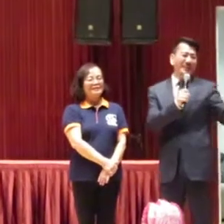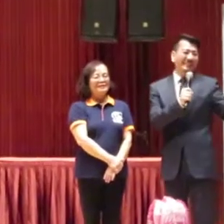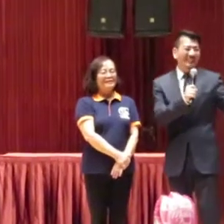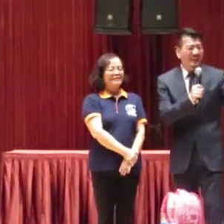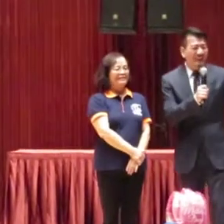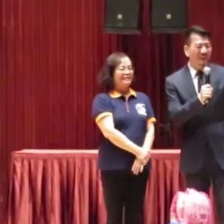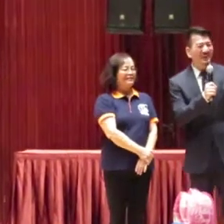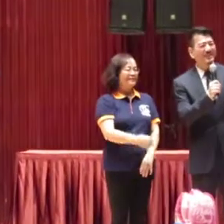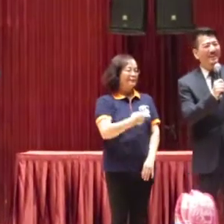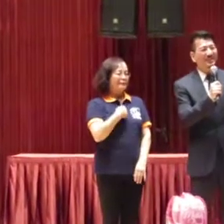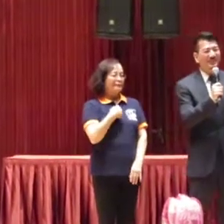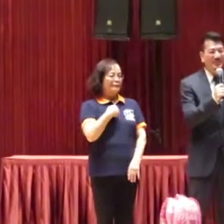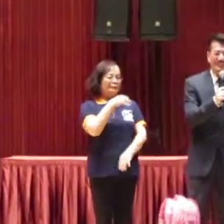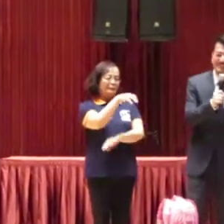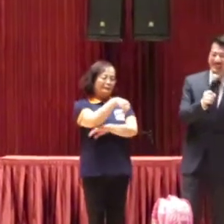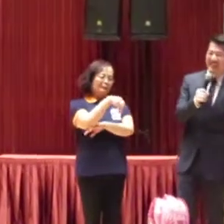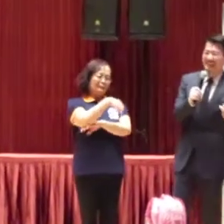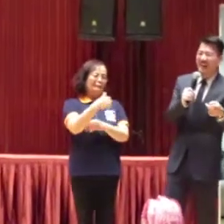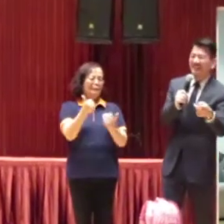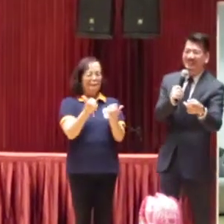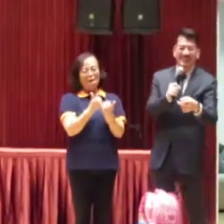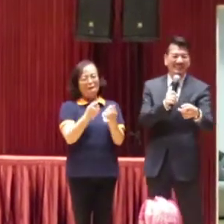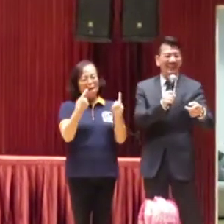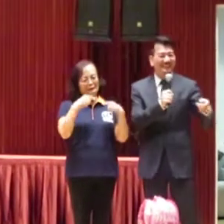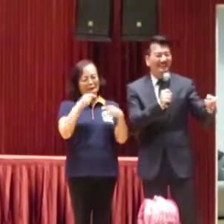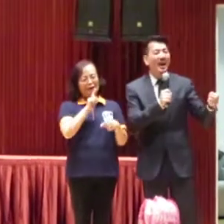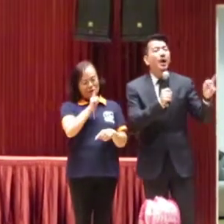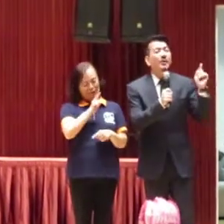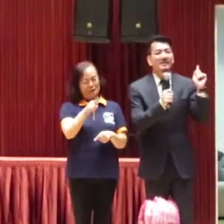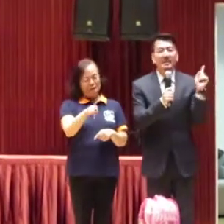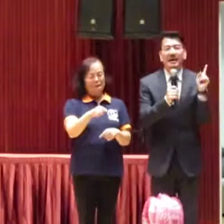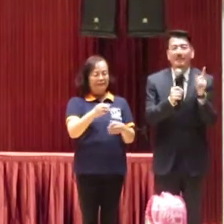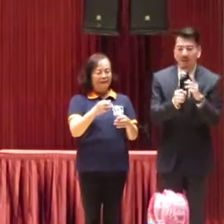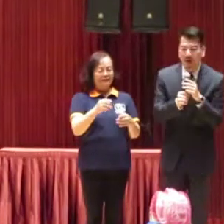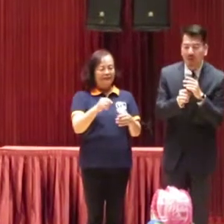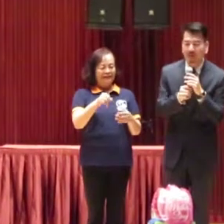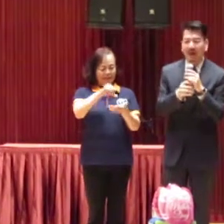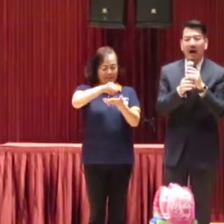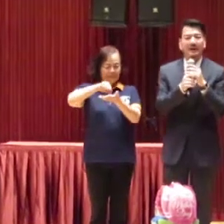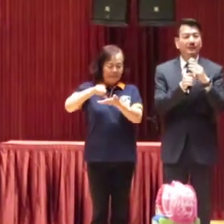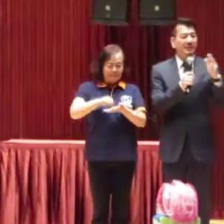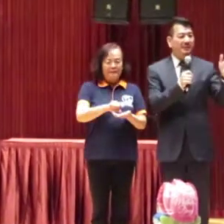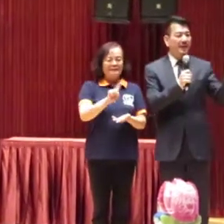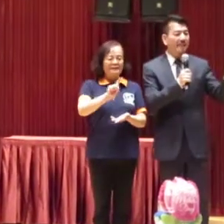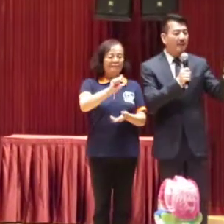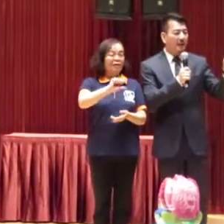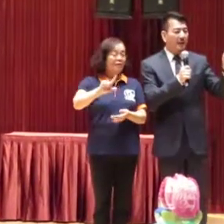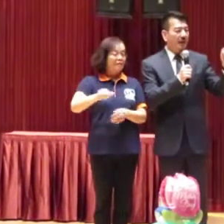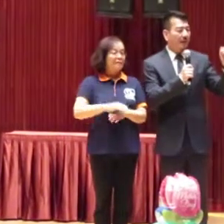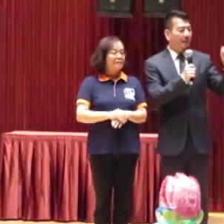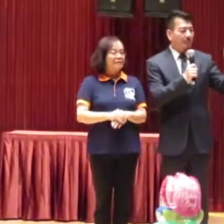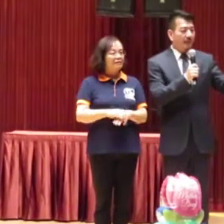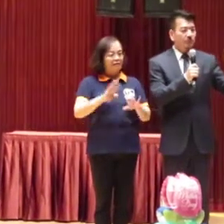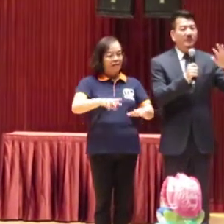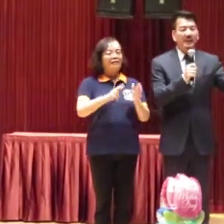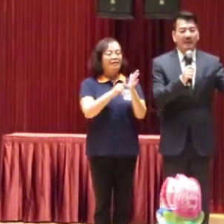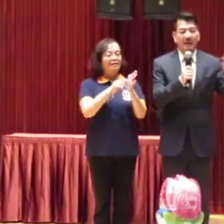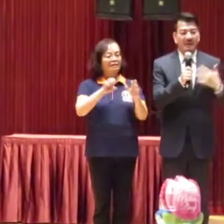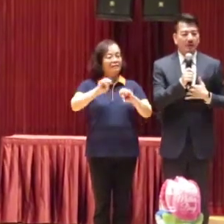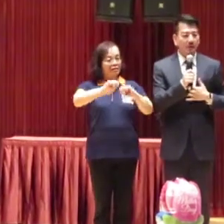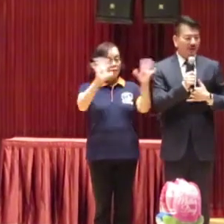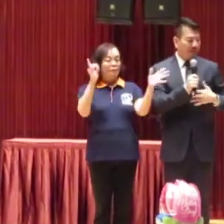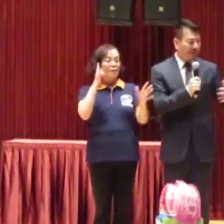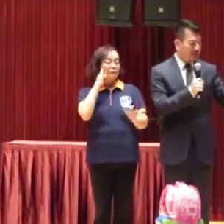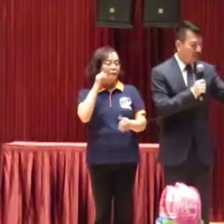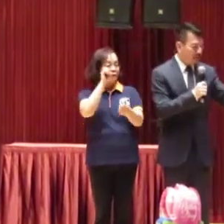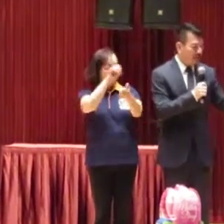因为我拢会话都主持收济，拢在讲在说来出的。我今天要跟妈妈讲一下哈，啊，尤其是咱就别记